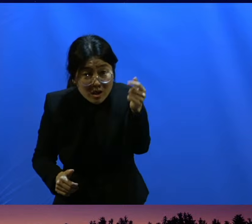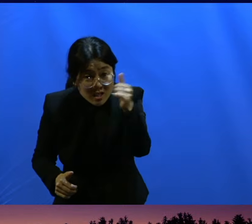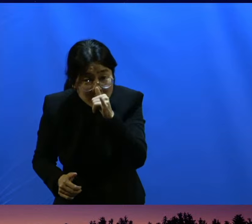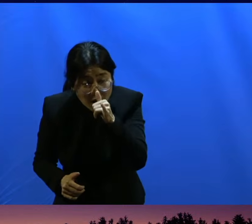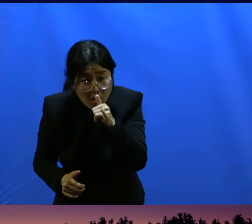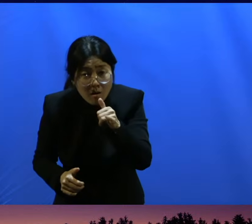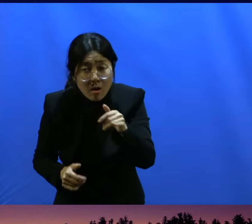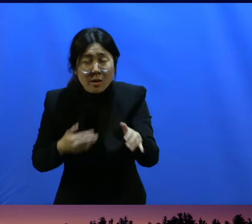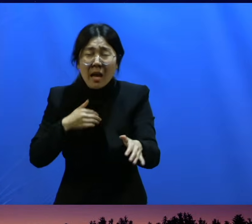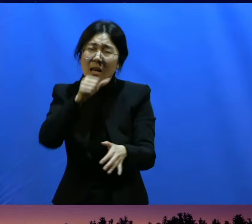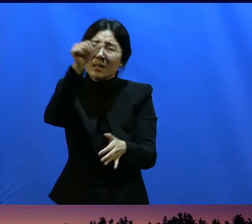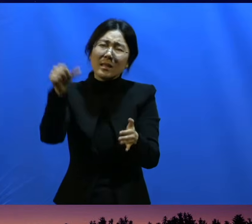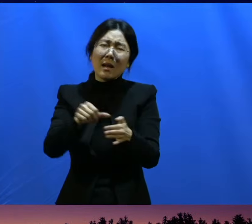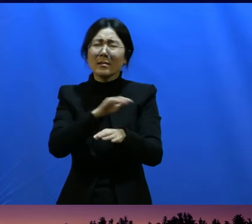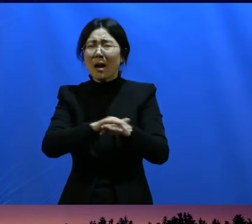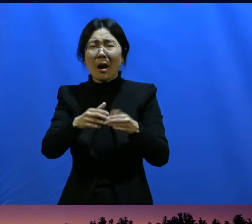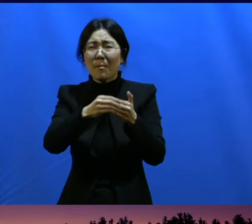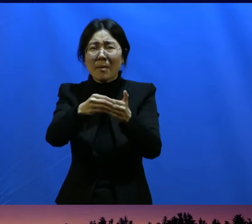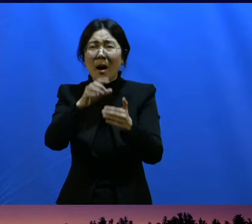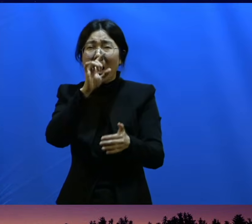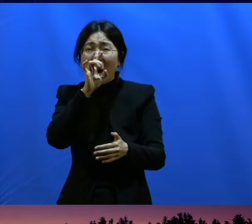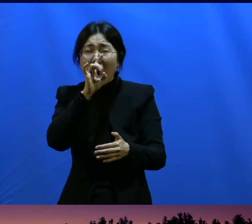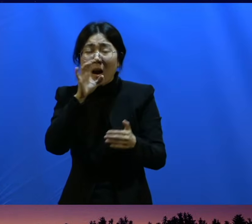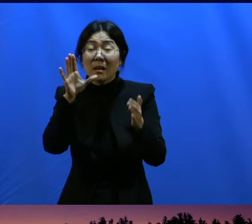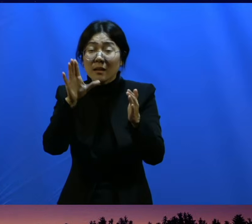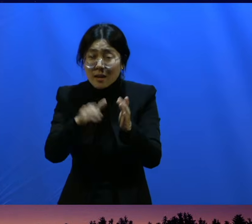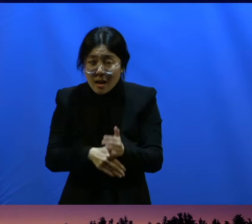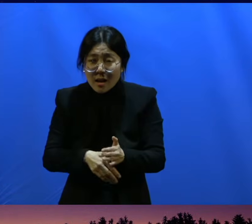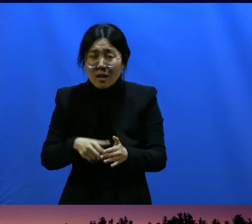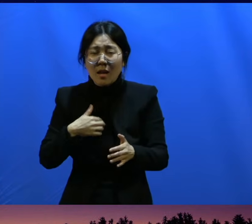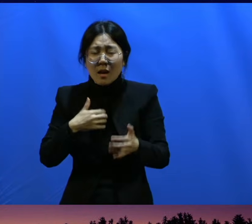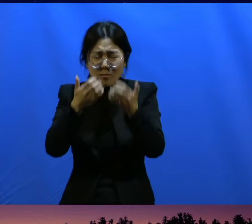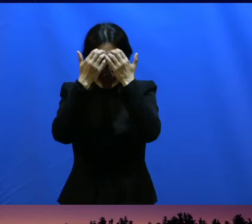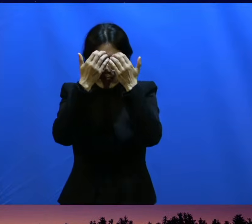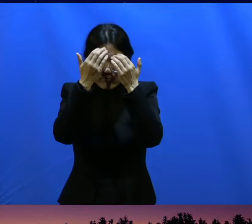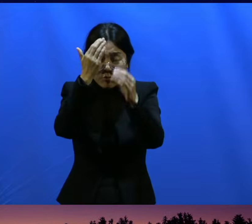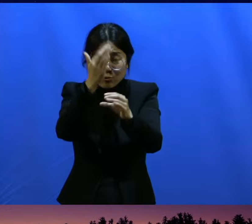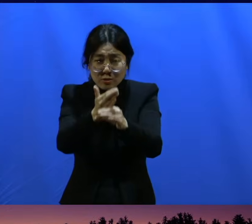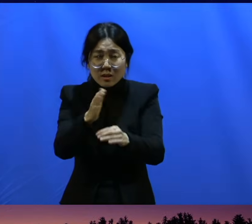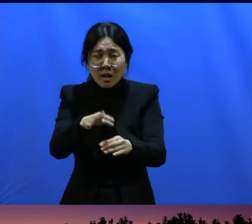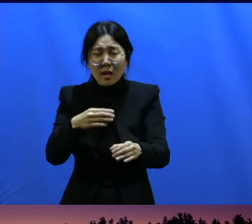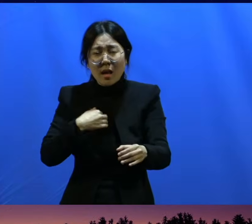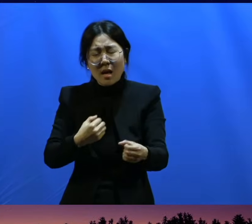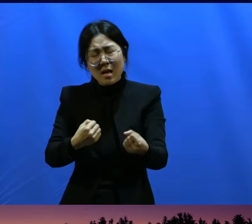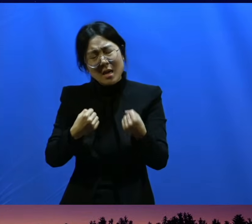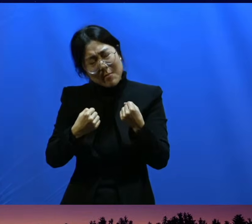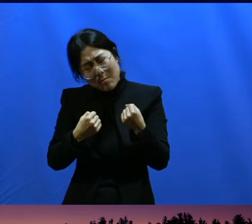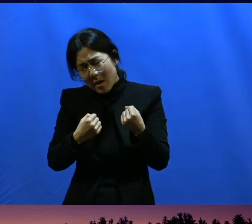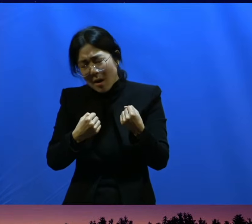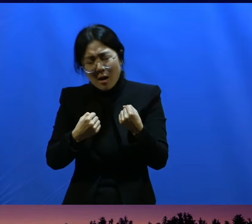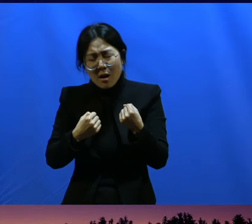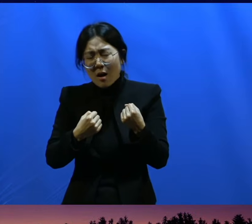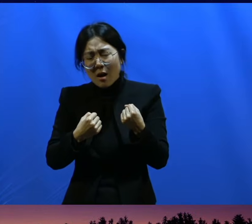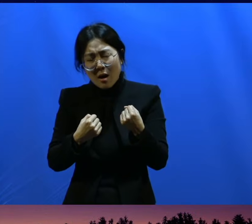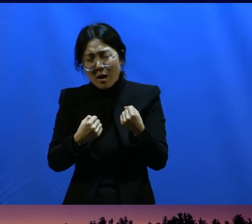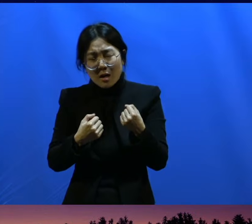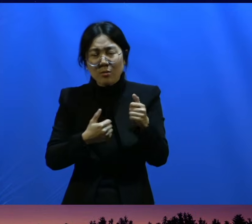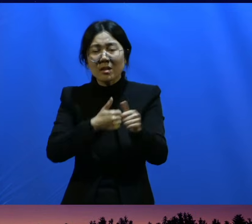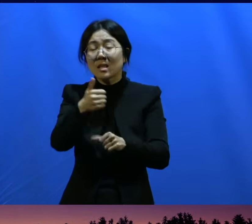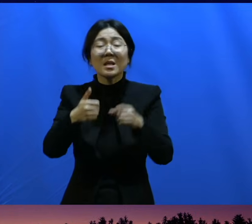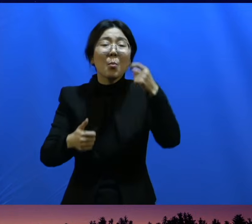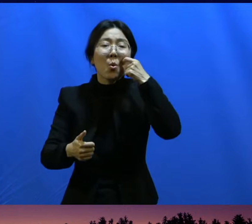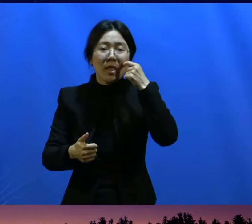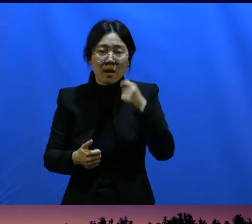인생이 뜻대로 되지 않을 때, 우리 인생의 코너로 몰릴 때 내가 스스로 내 힘만으로 승리할 수 없습니다. 주님이